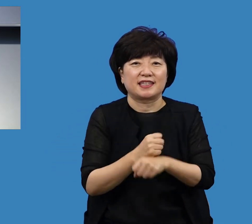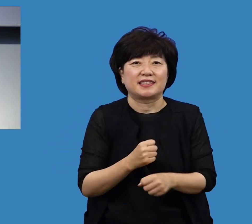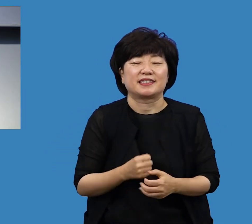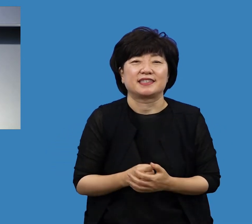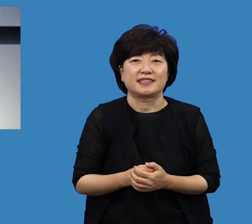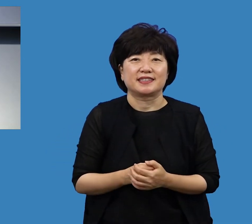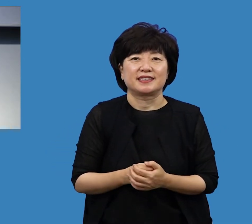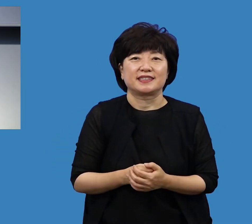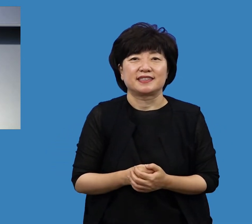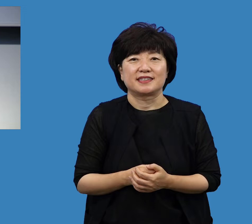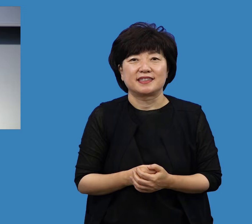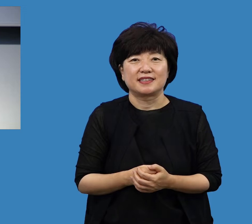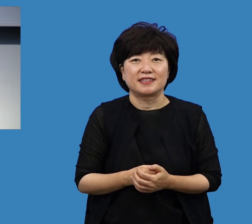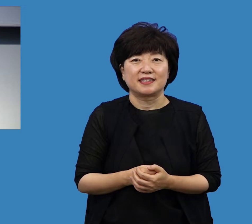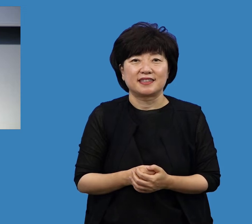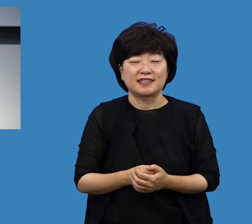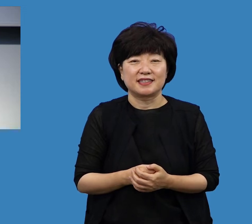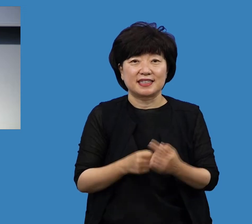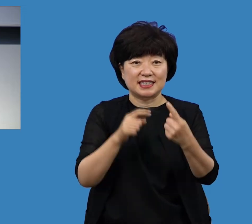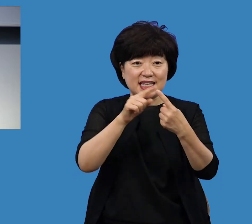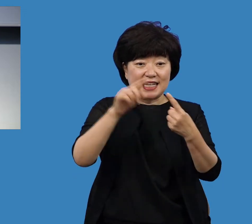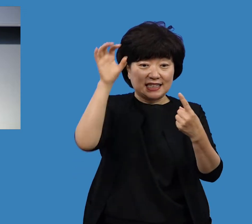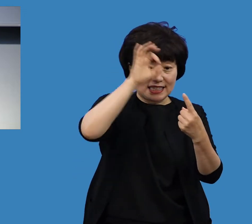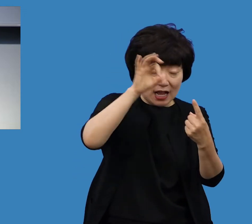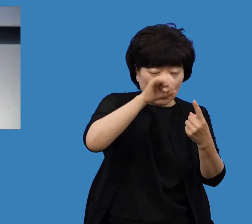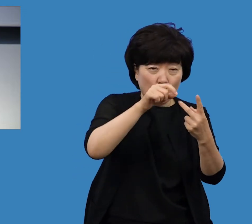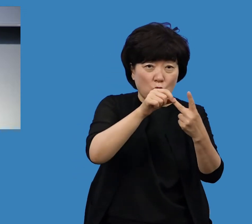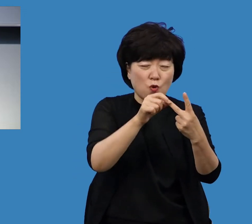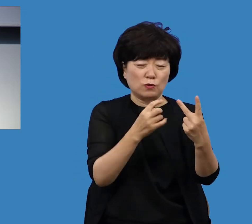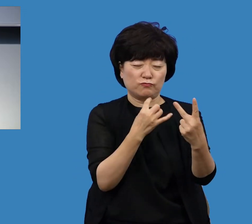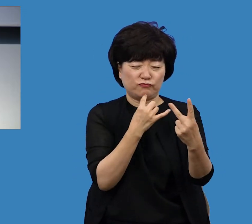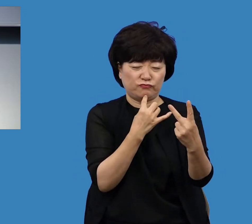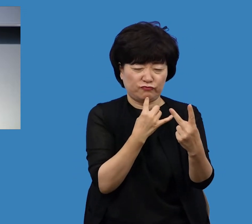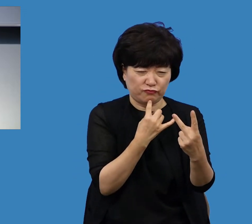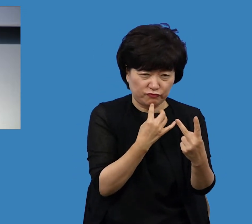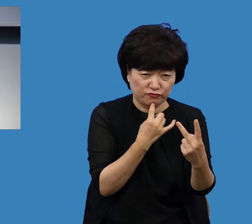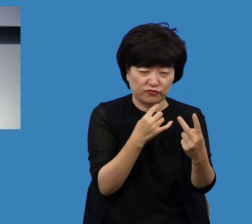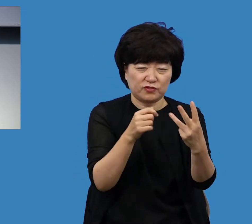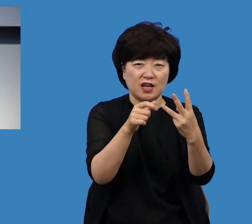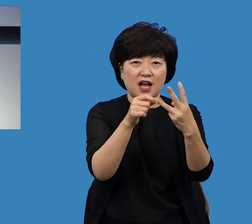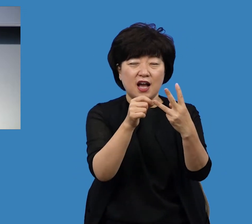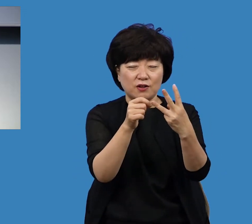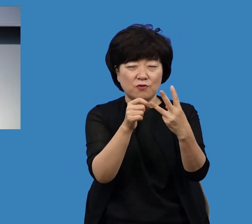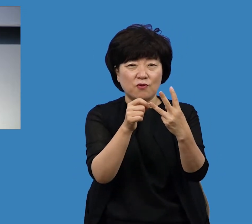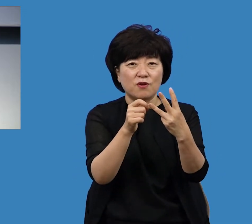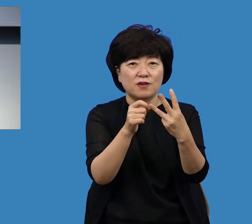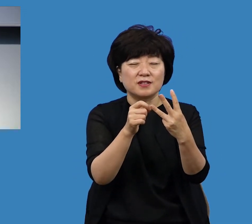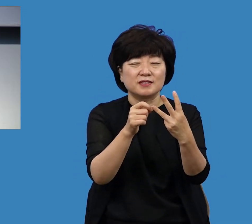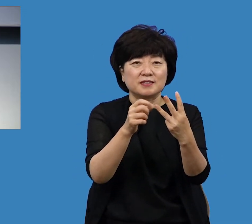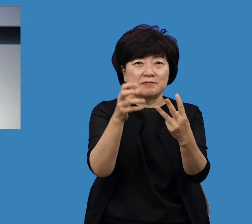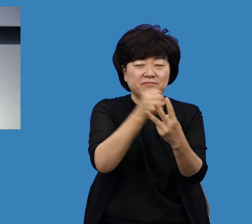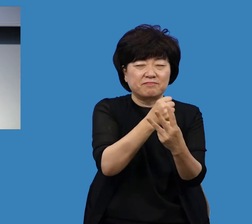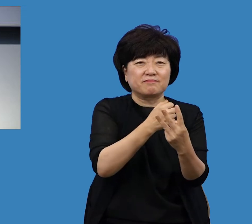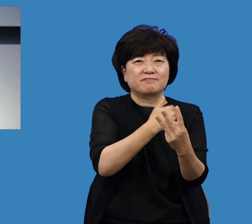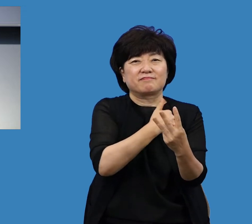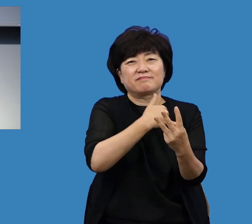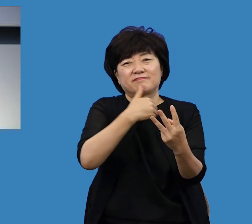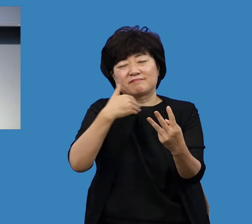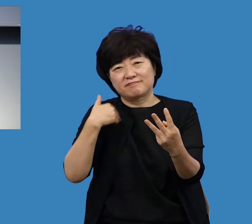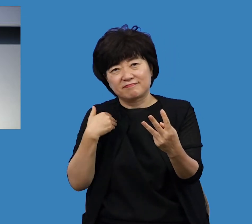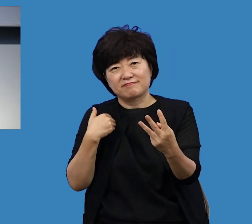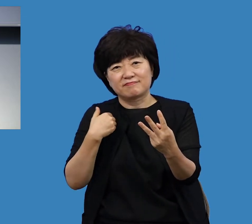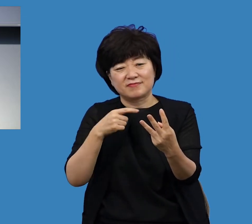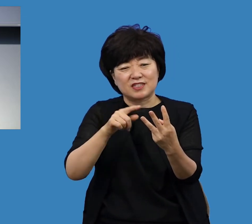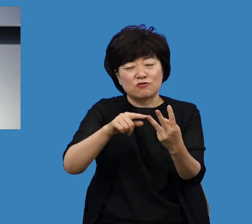있어요. 그리고 그것을 찾고 추구하고 성취했을 때 행복하다고 느끼고 만족을 누리게 돼 있어요.